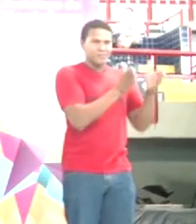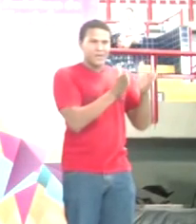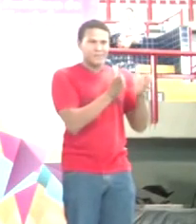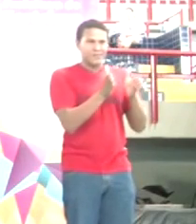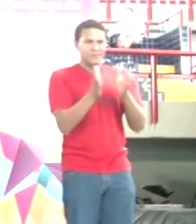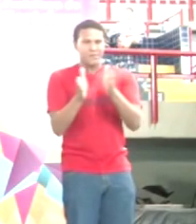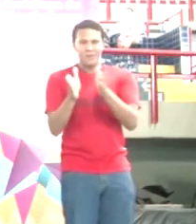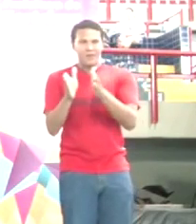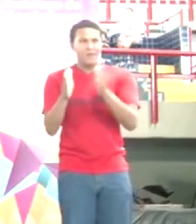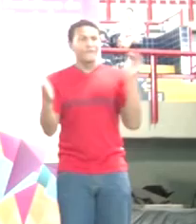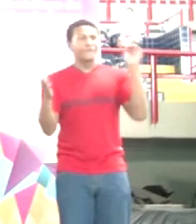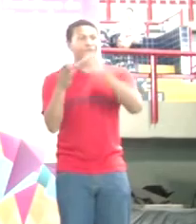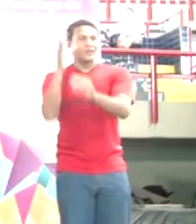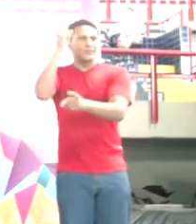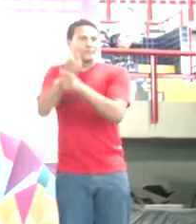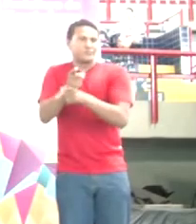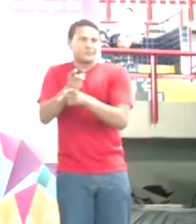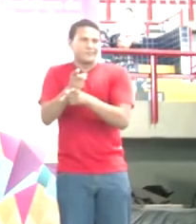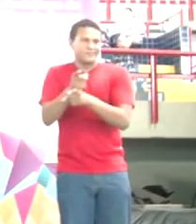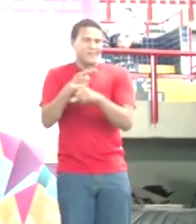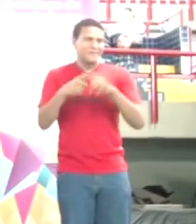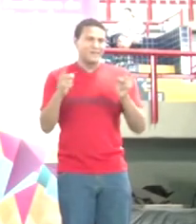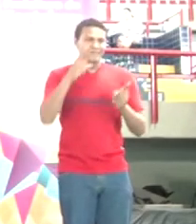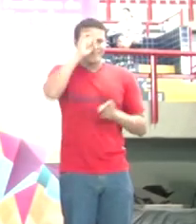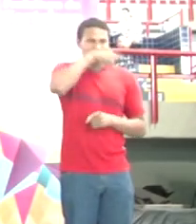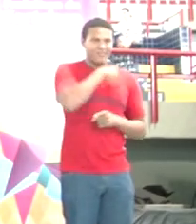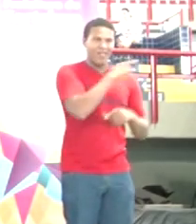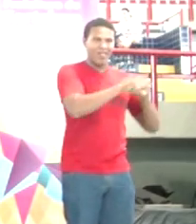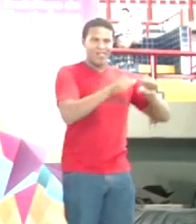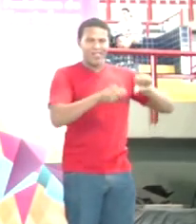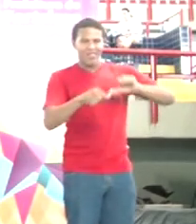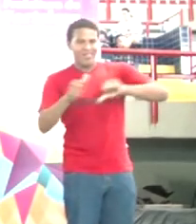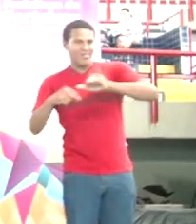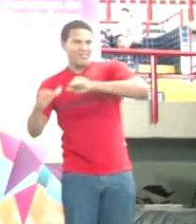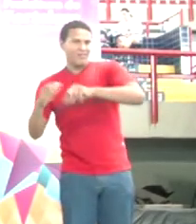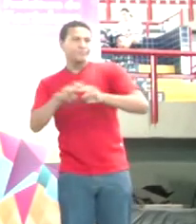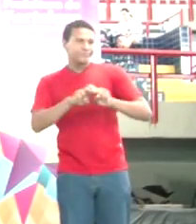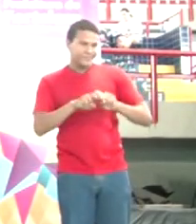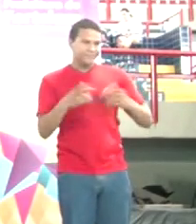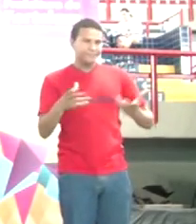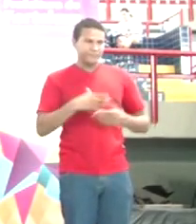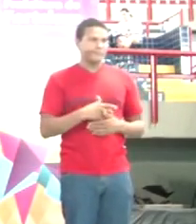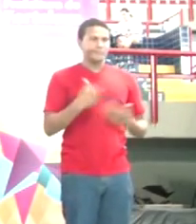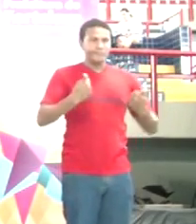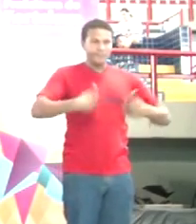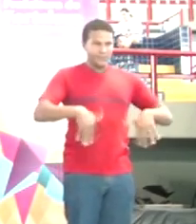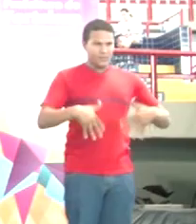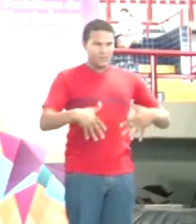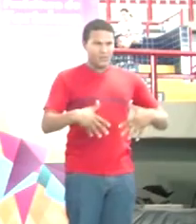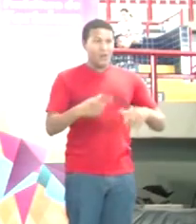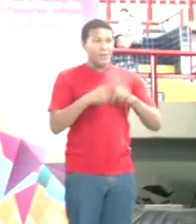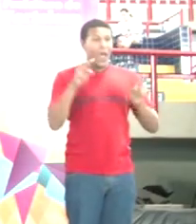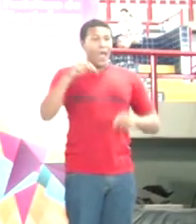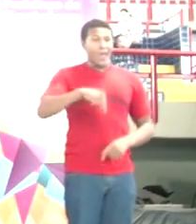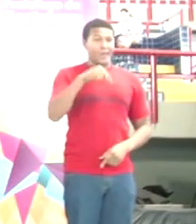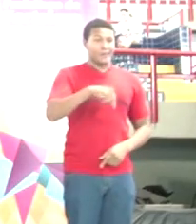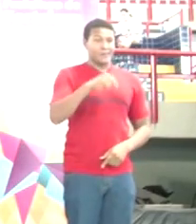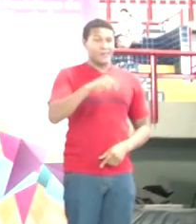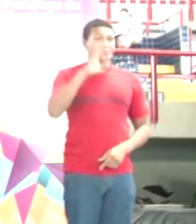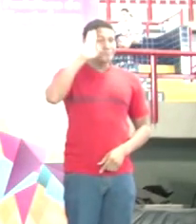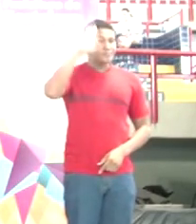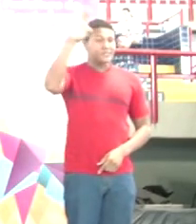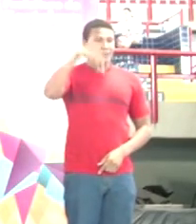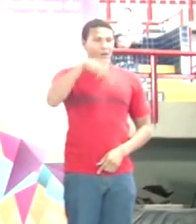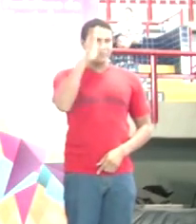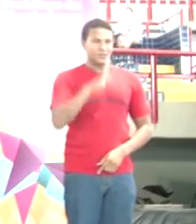operacional muito alto. Como a principal forma de transporte no Brasil é o transporte rodoviário, ou seja,